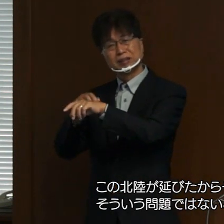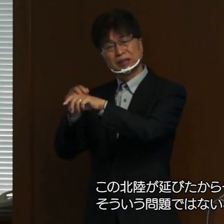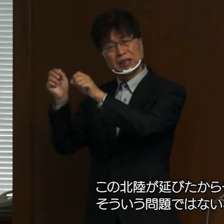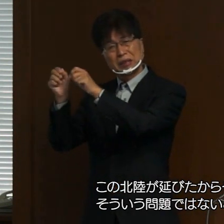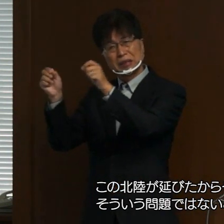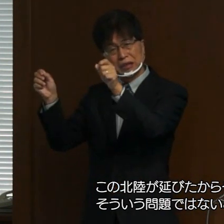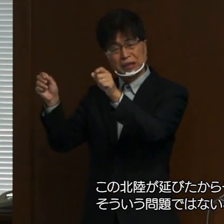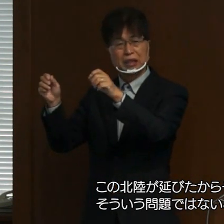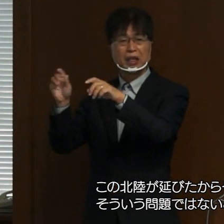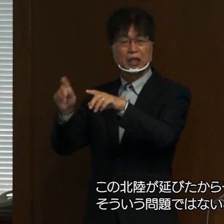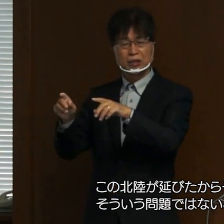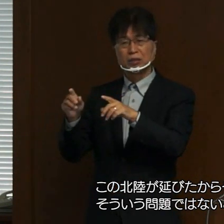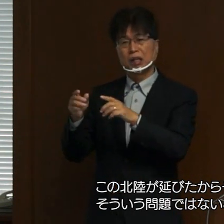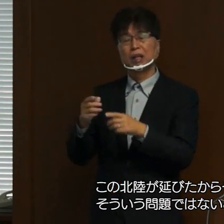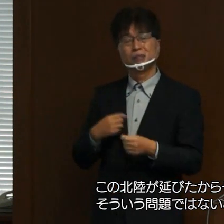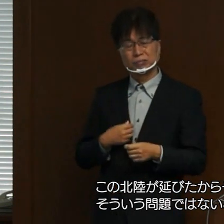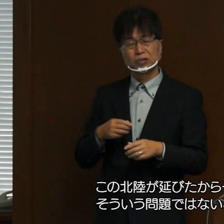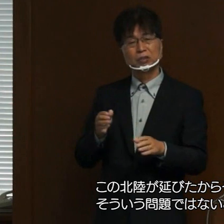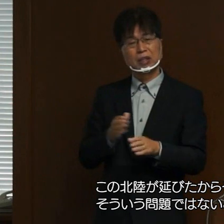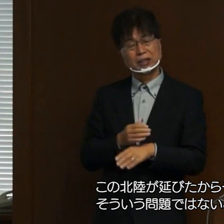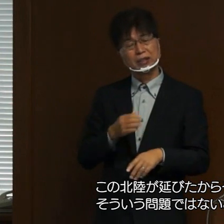ないと思っております。